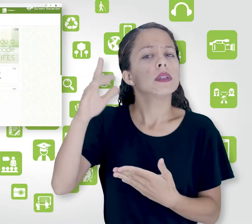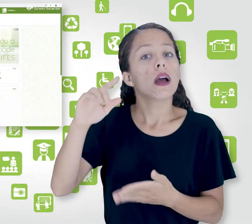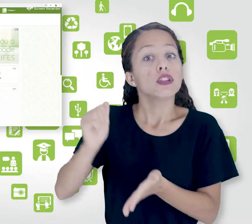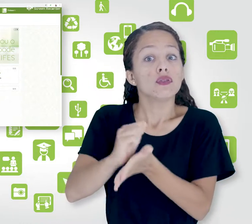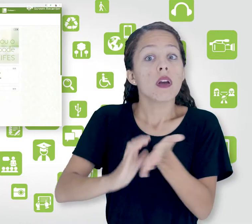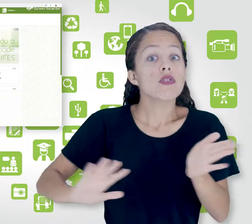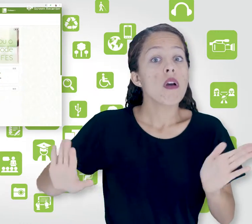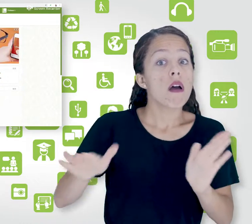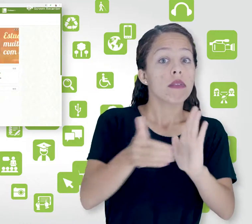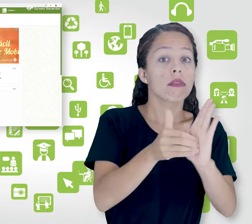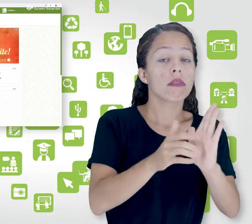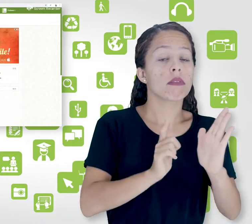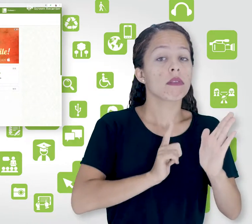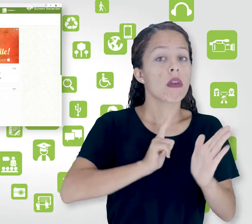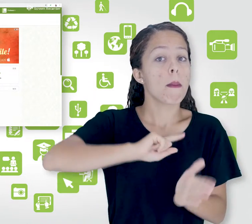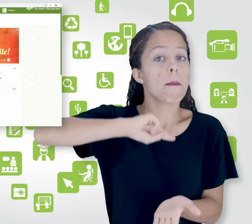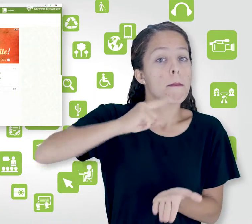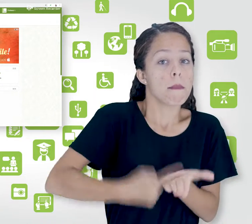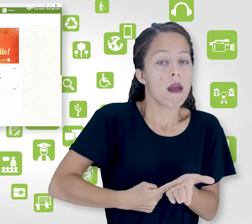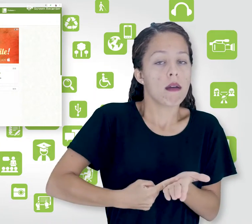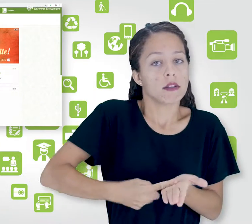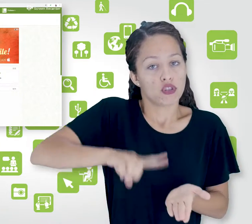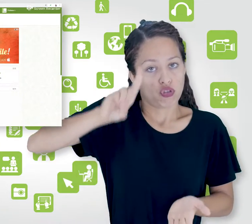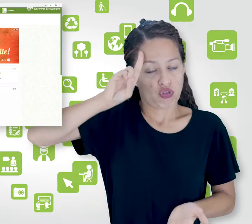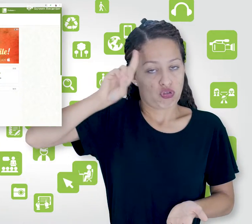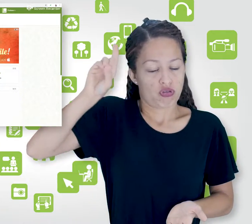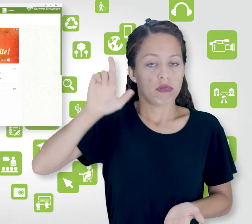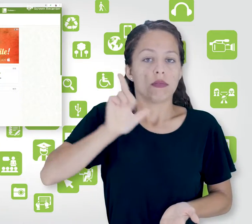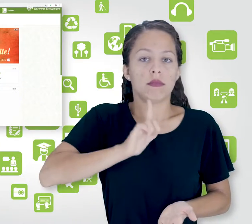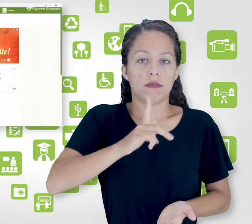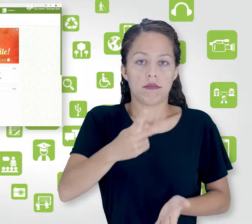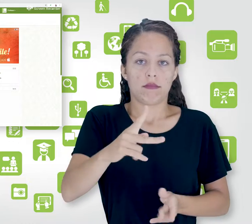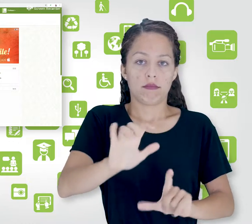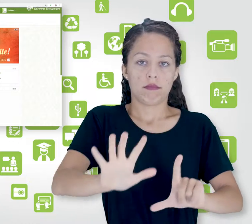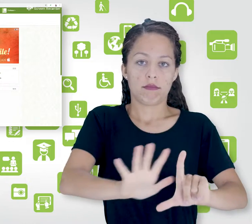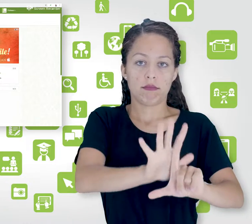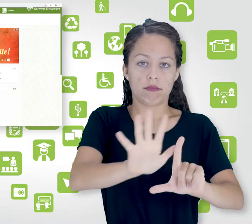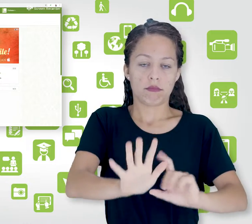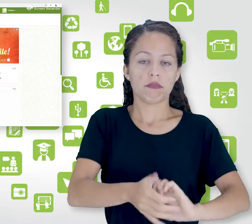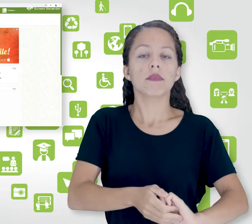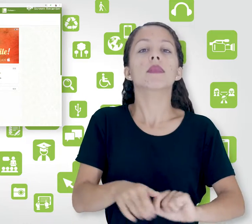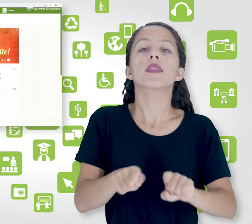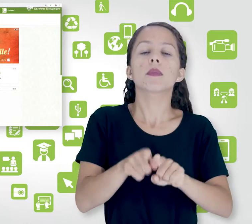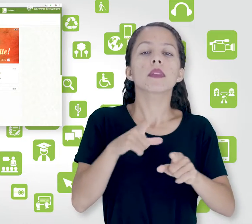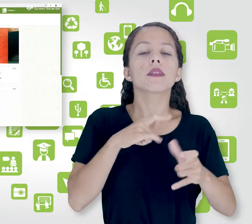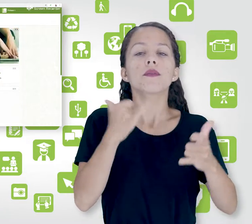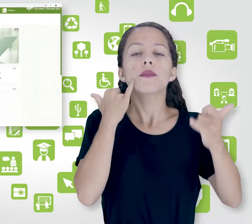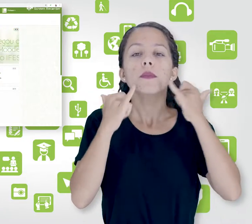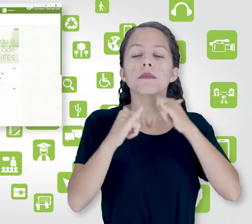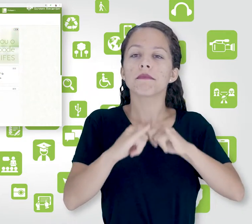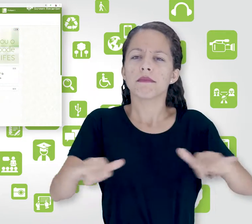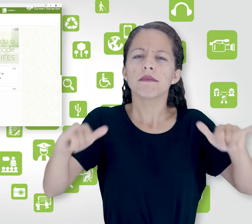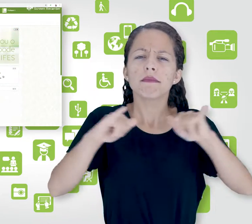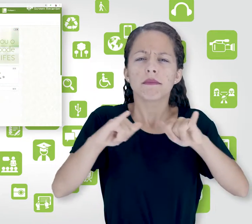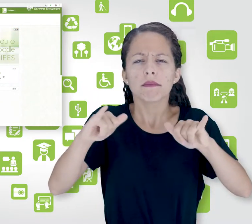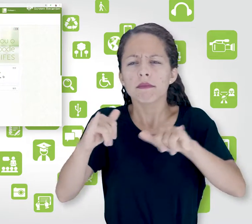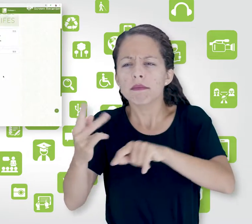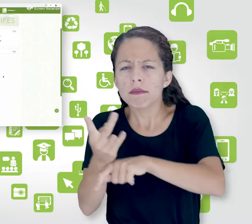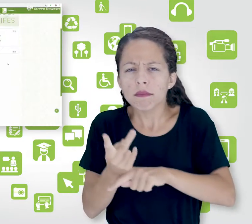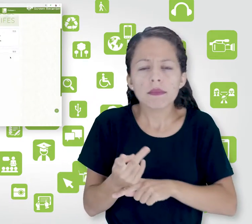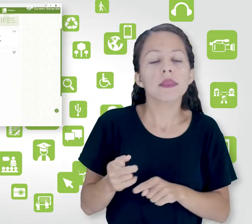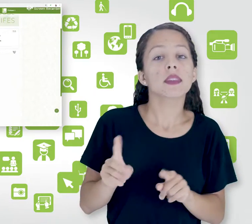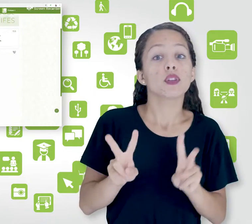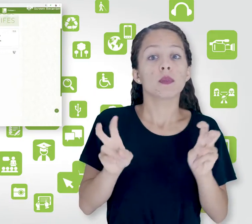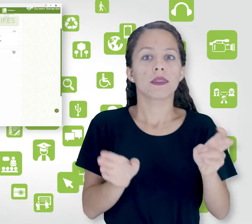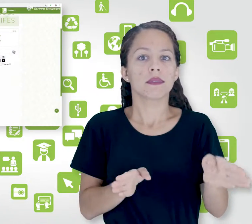os eventos entregas e coisas que estão marcadas com data dentro do seu ambiente virtual tem também as notícias